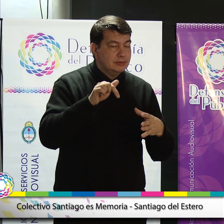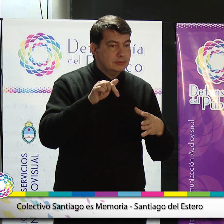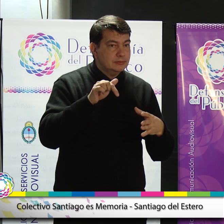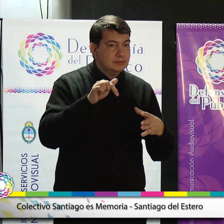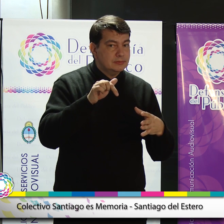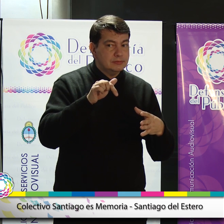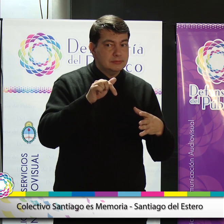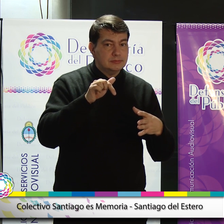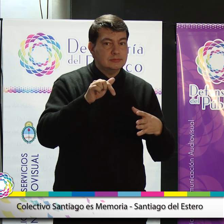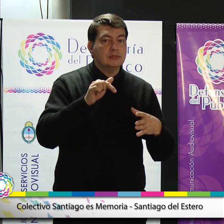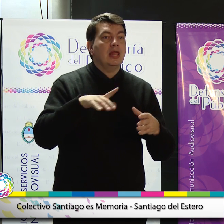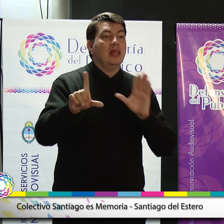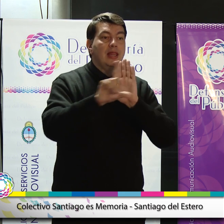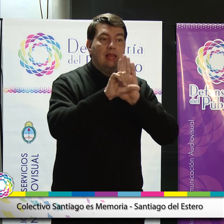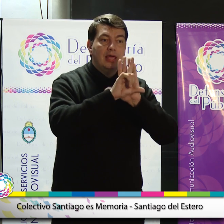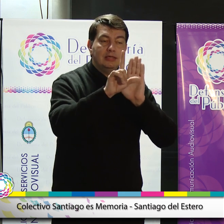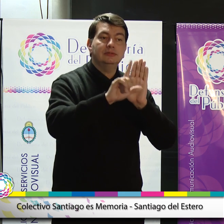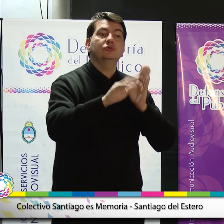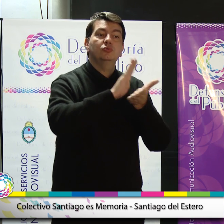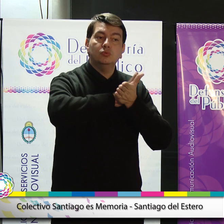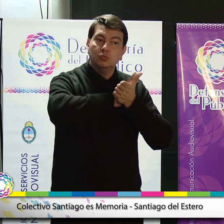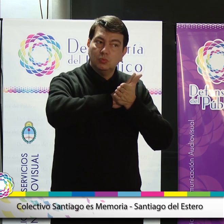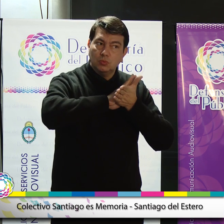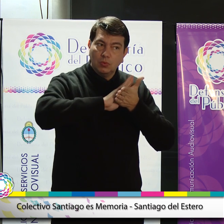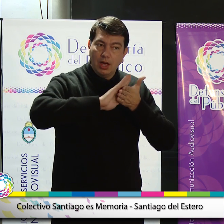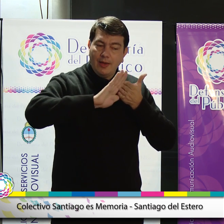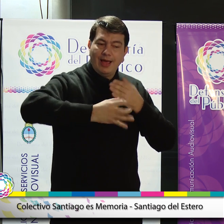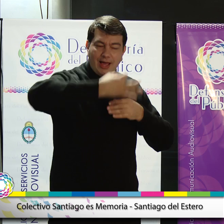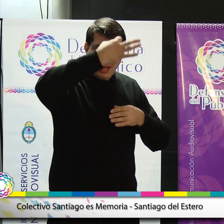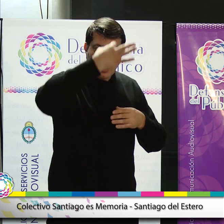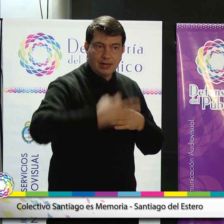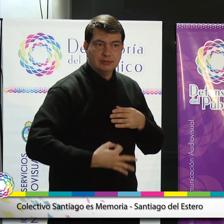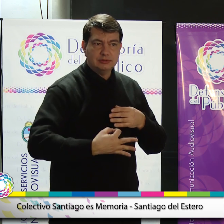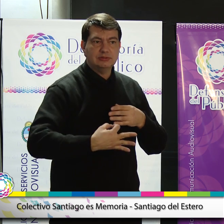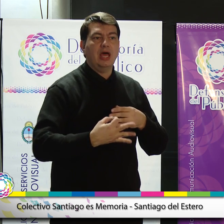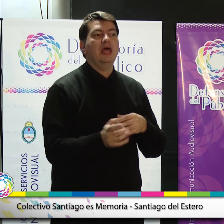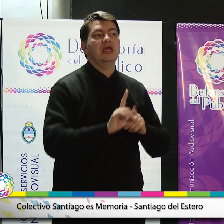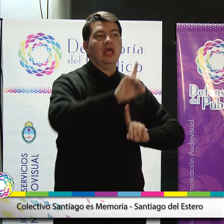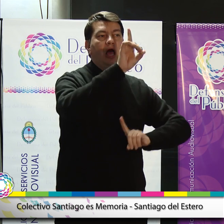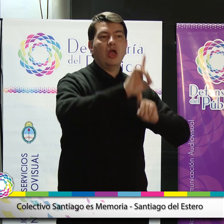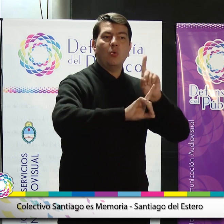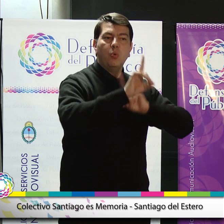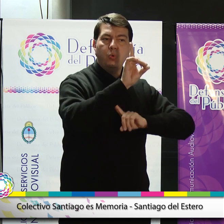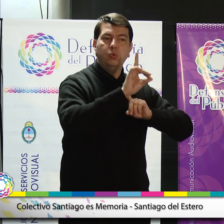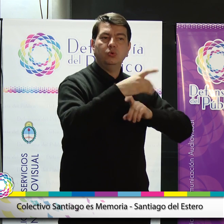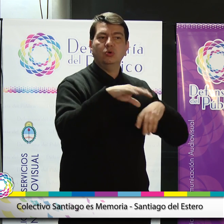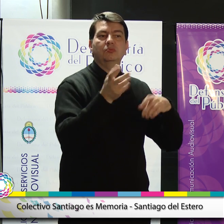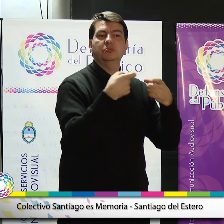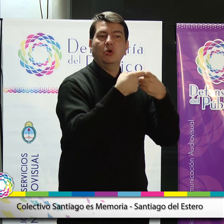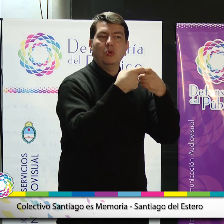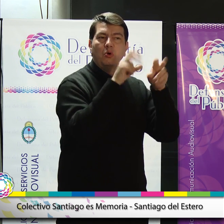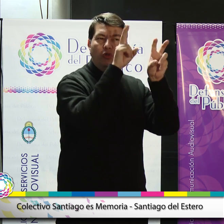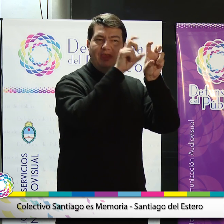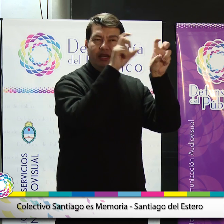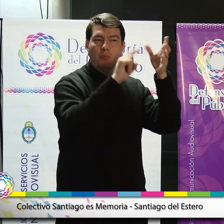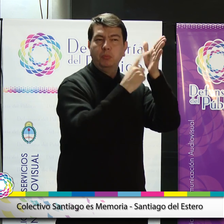la nueva ley debe de garantizar la desmonopolización y la desconcentración de la producción y